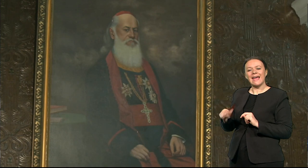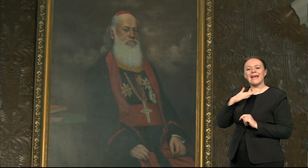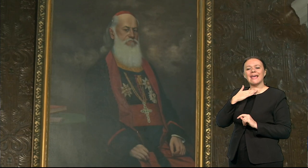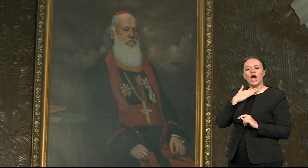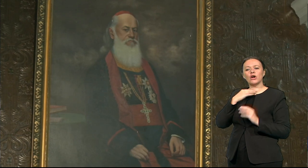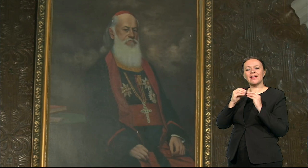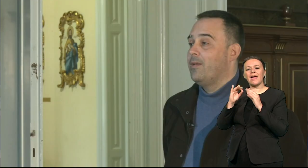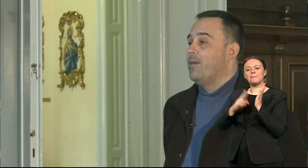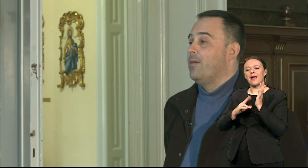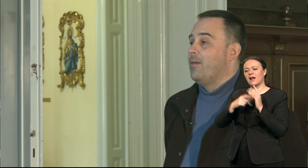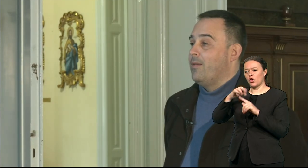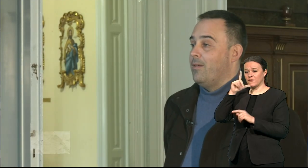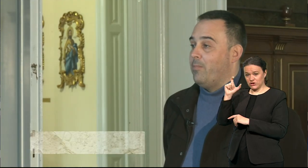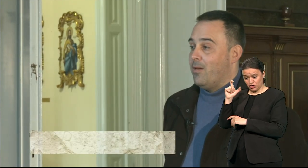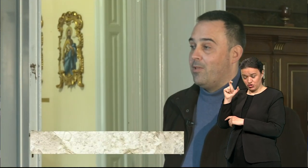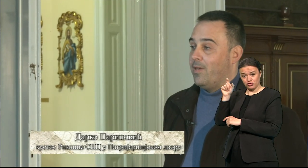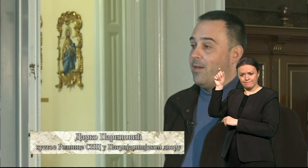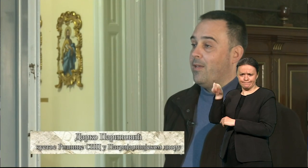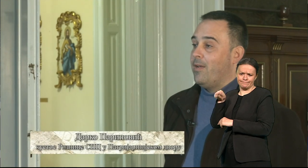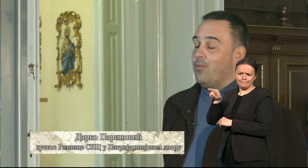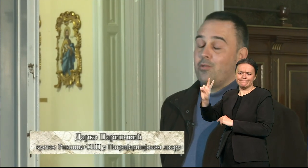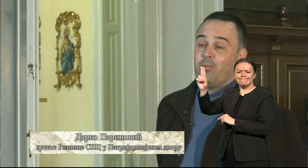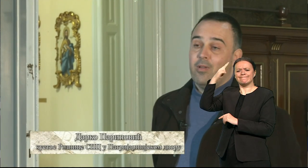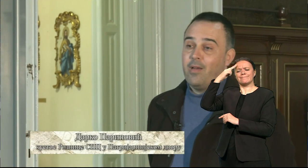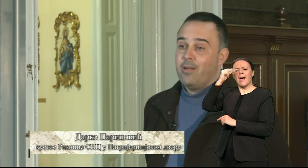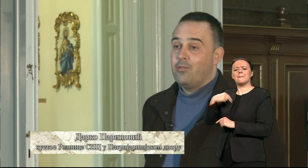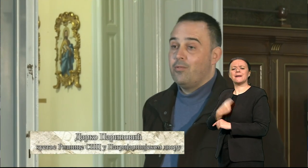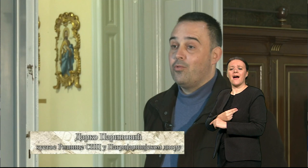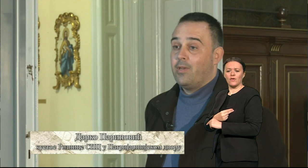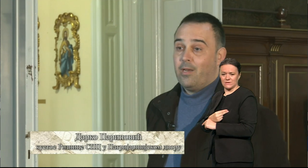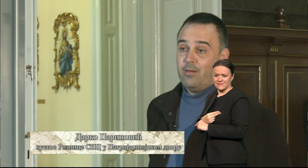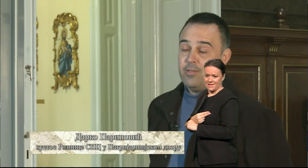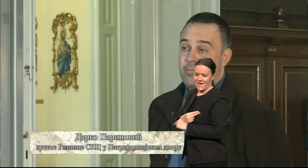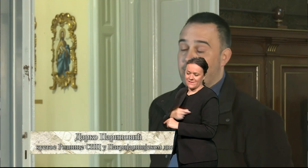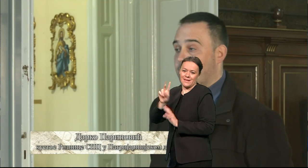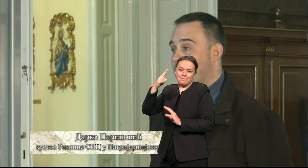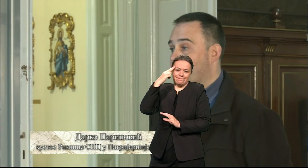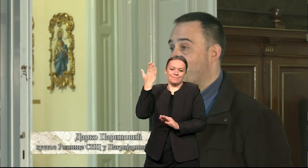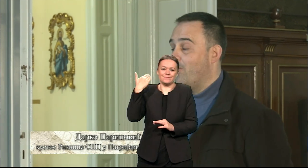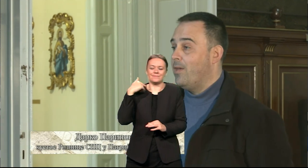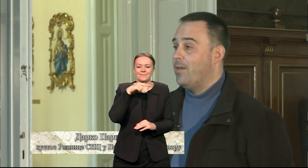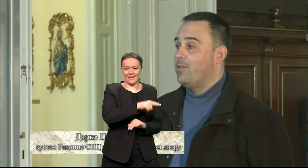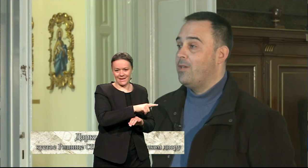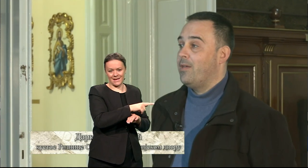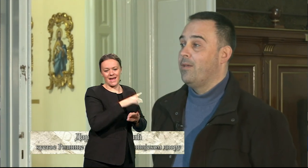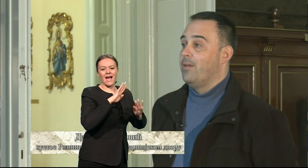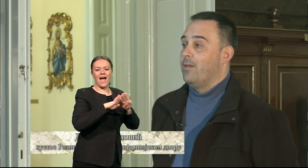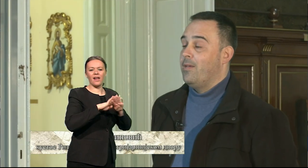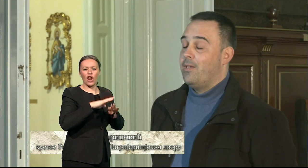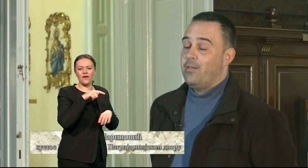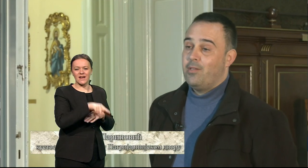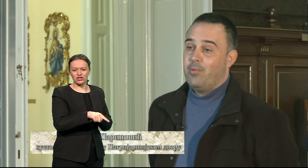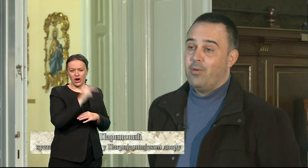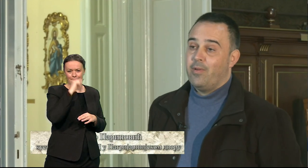od dvadesetorice pravoslavnih arhijereja, odnosno poglavara čuvene Karlovačke mitropolije, čije